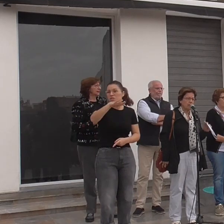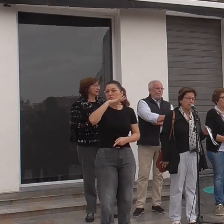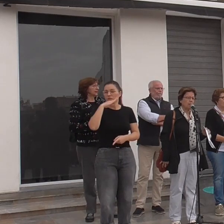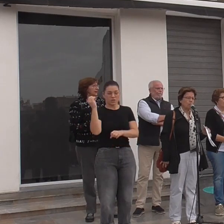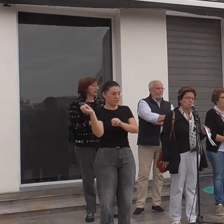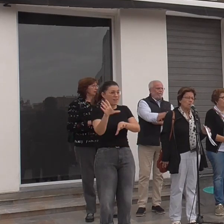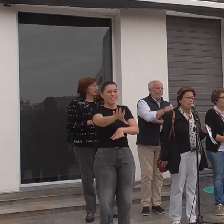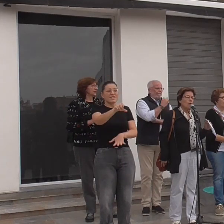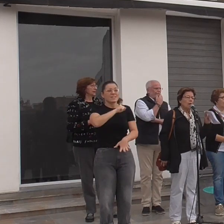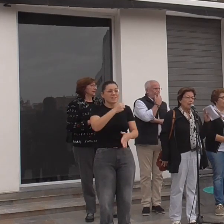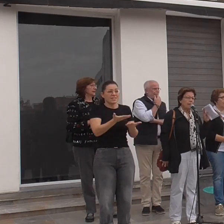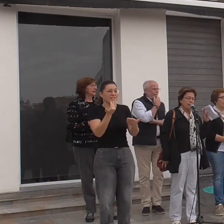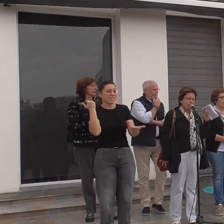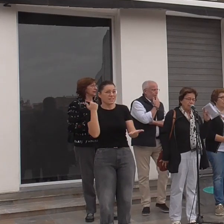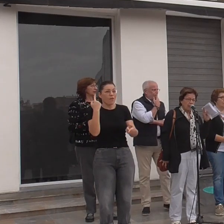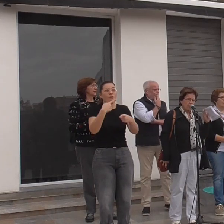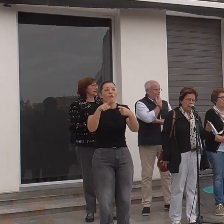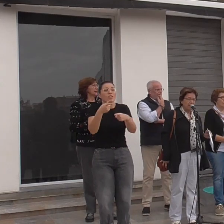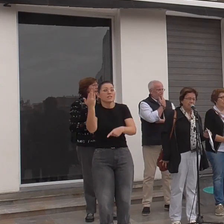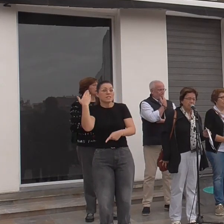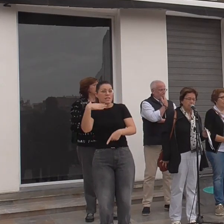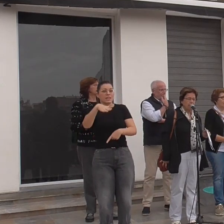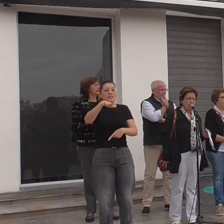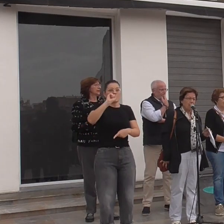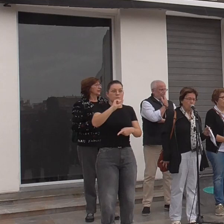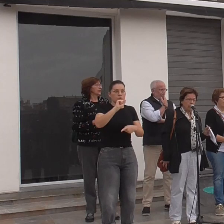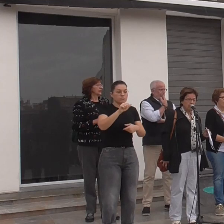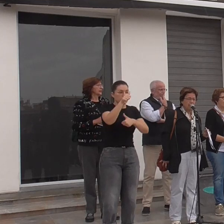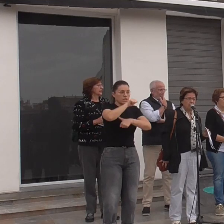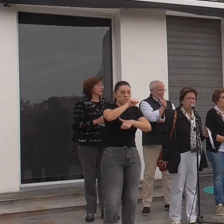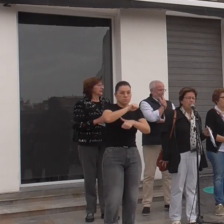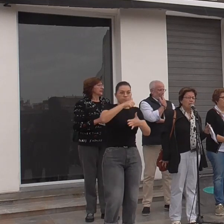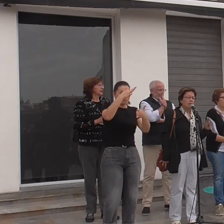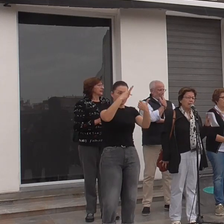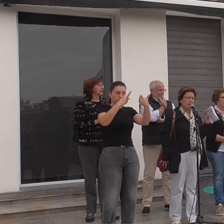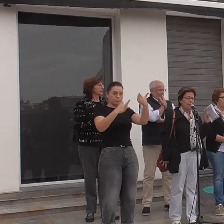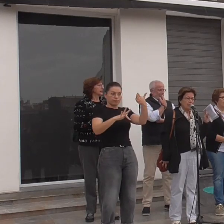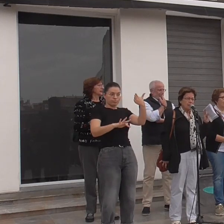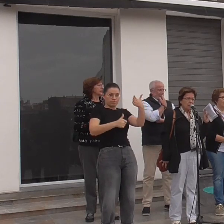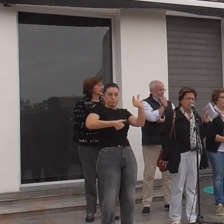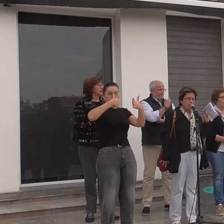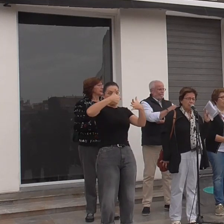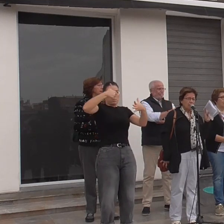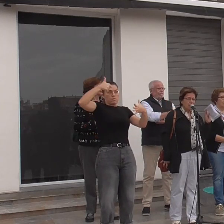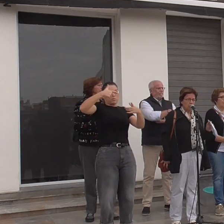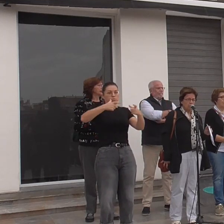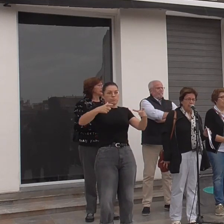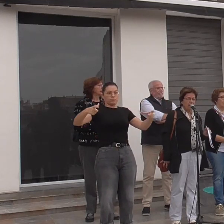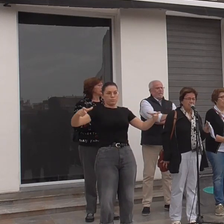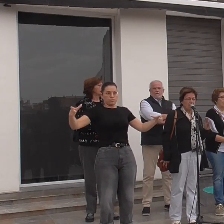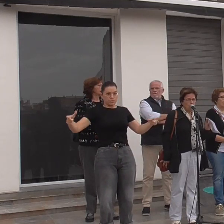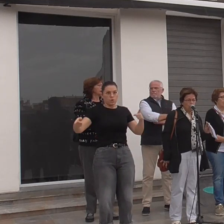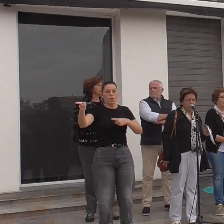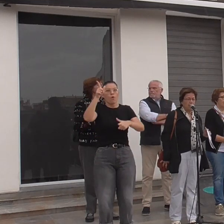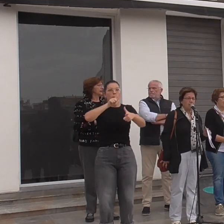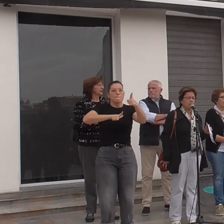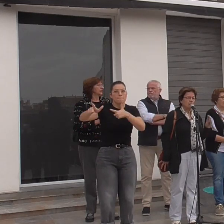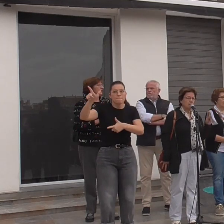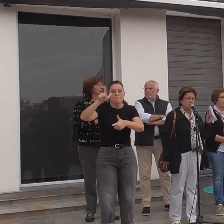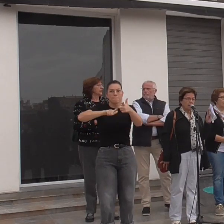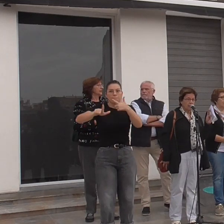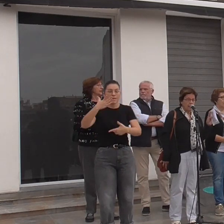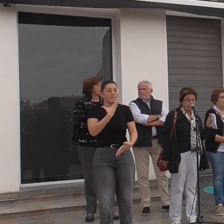retirado lo que teníamos, que la lista de espera aumente, que los viajes a